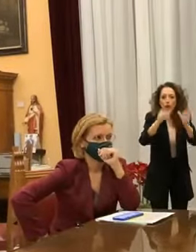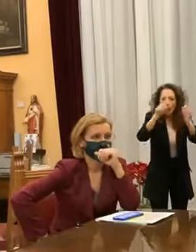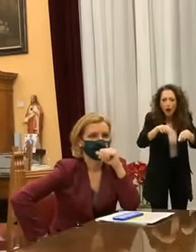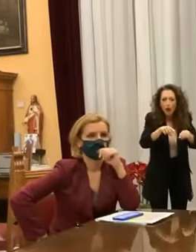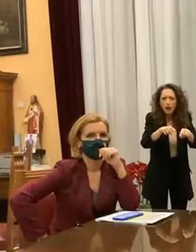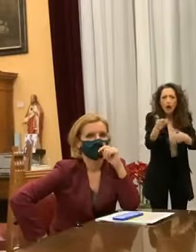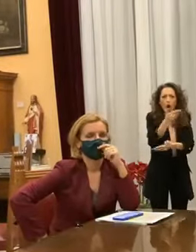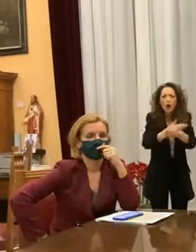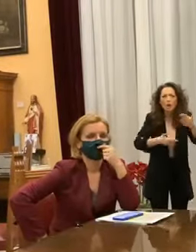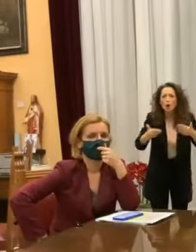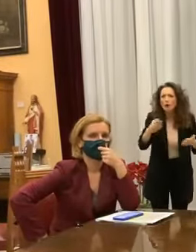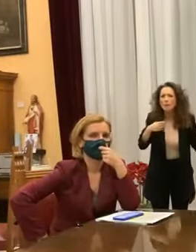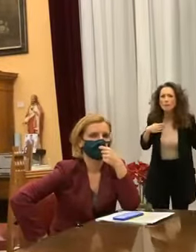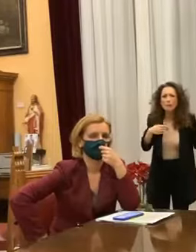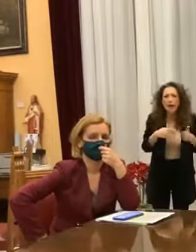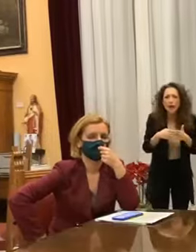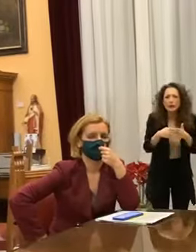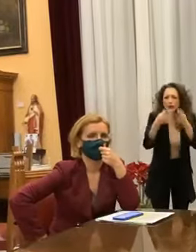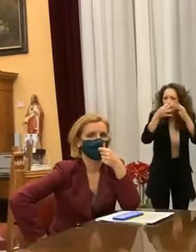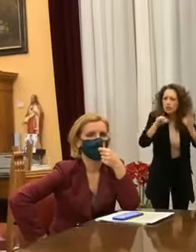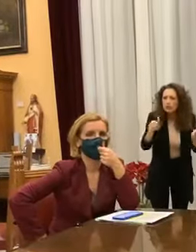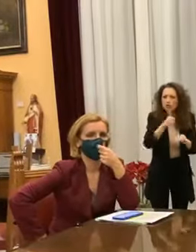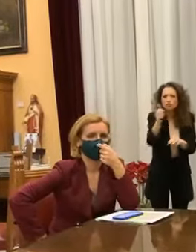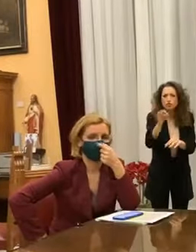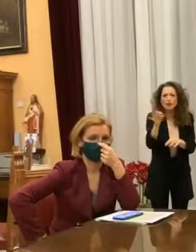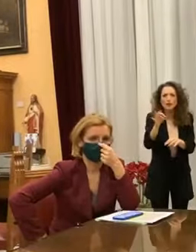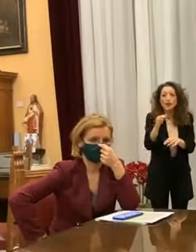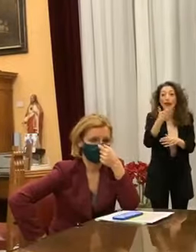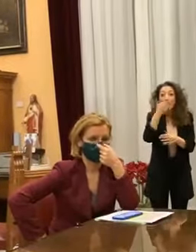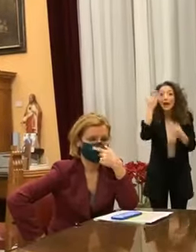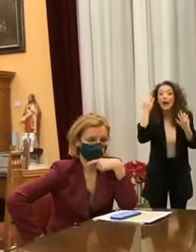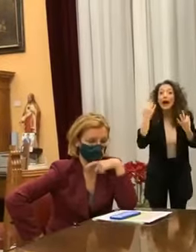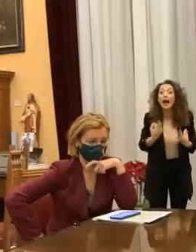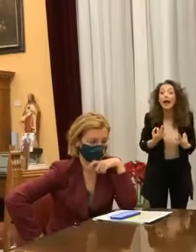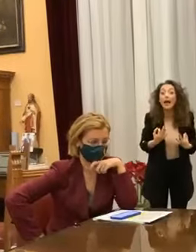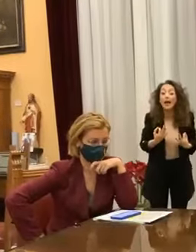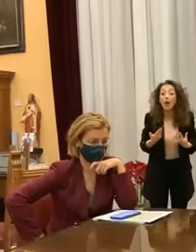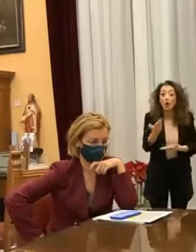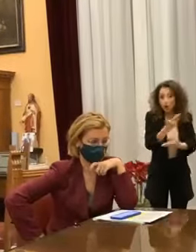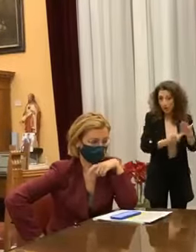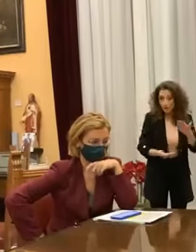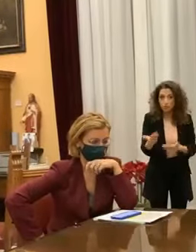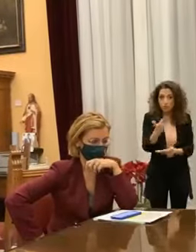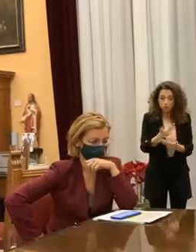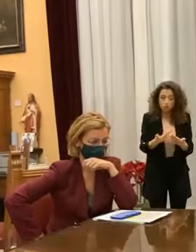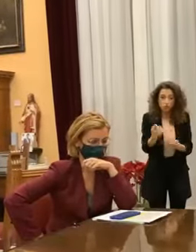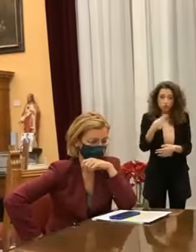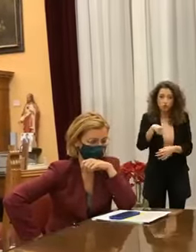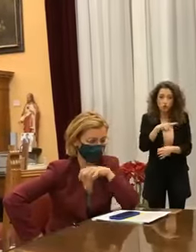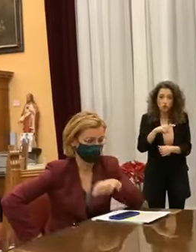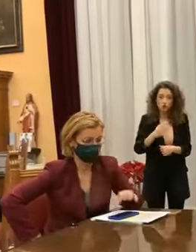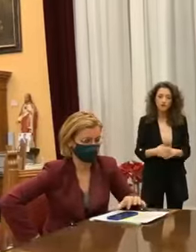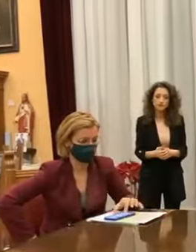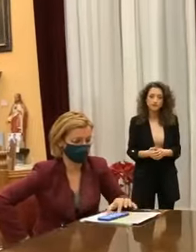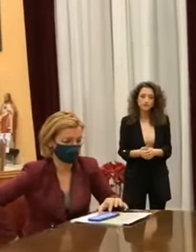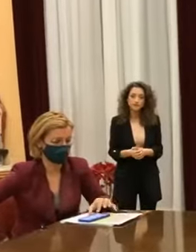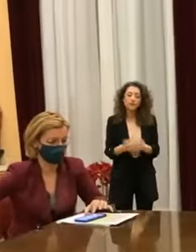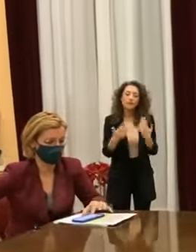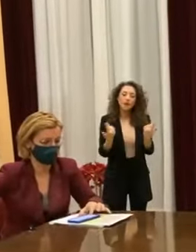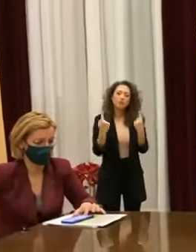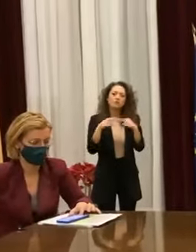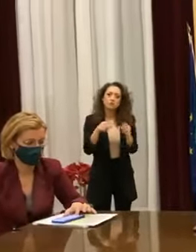stata massima, la nostra leale collaborazione, quanto, fino a dove si è spinta. Con